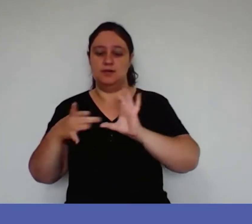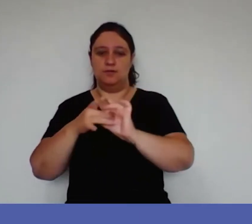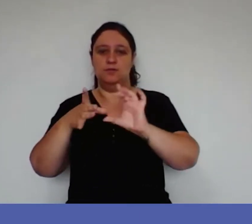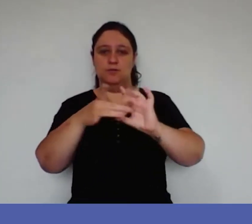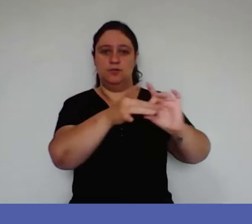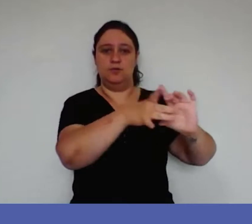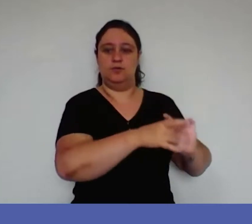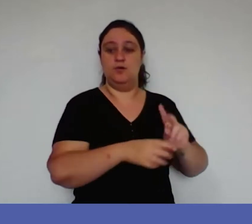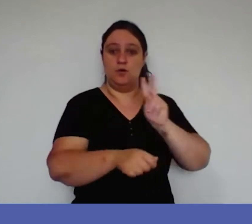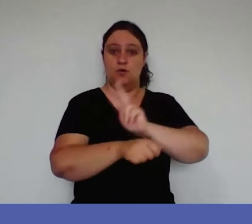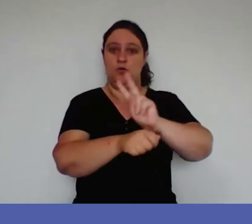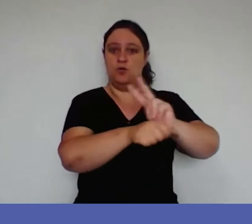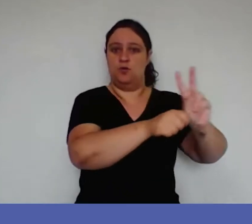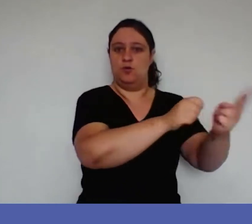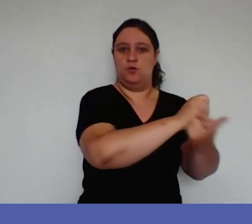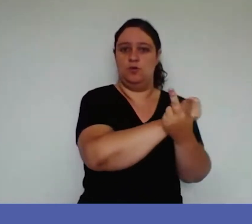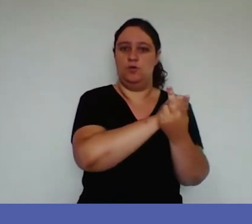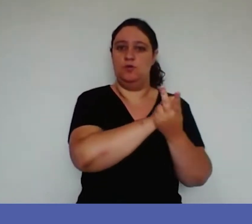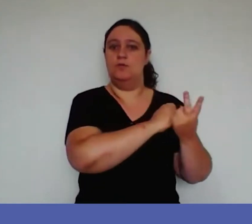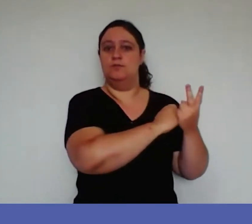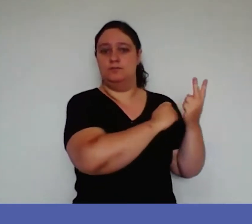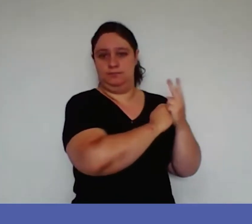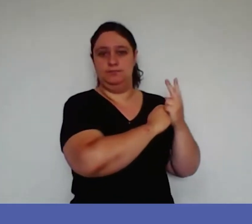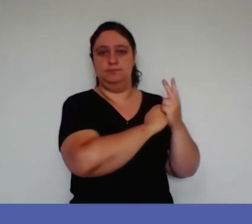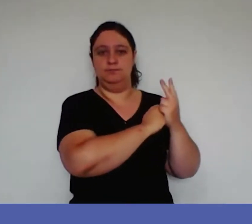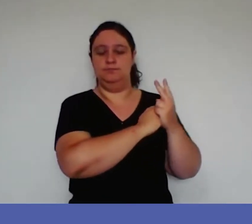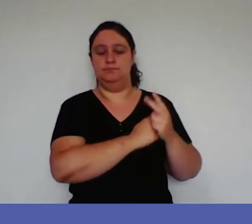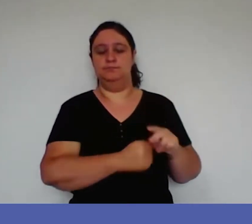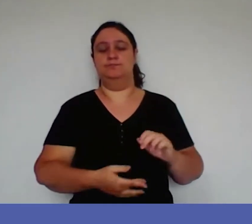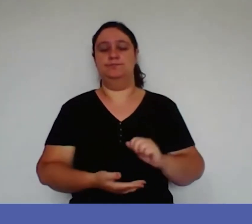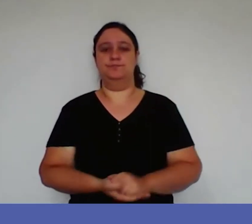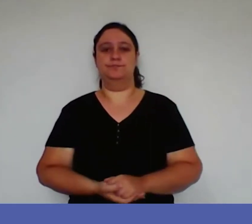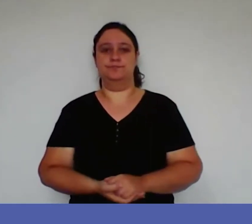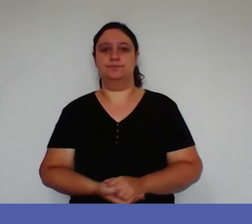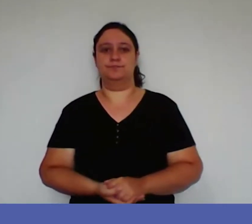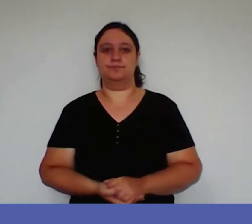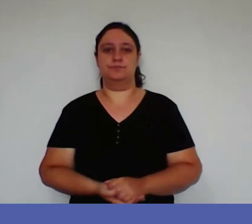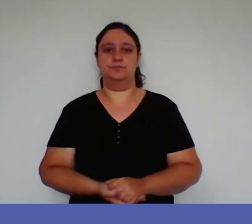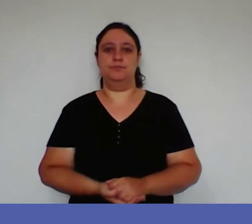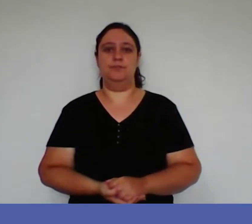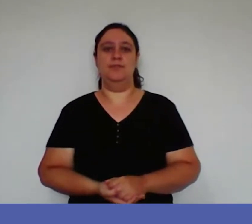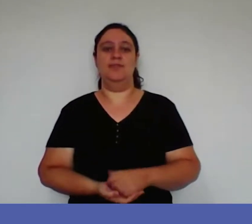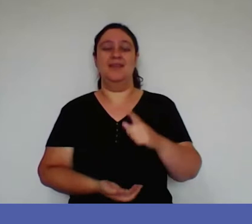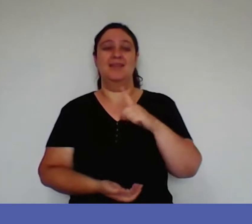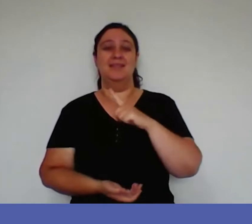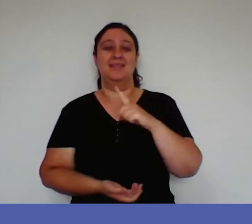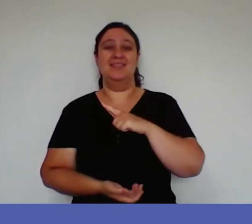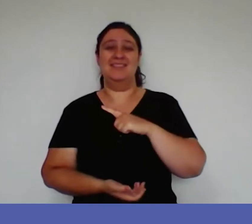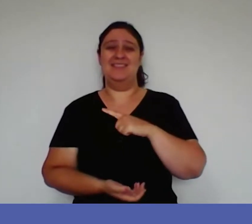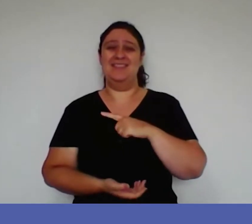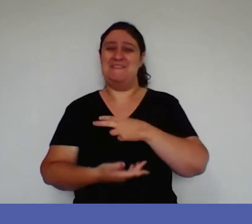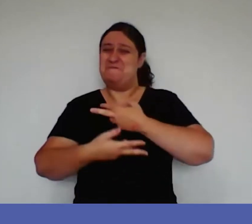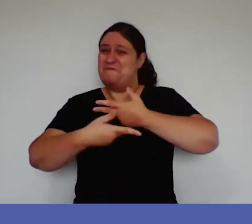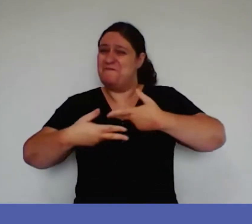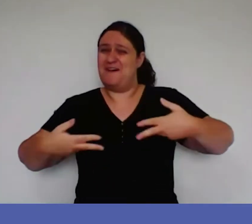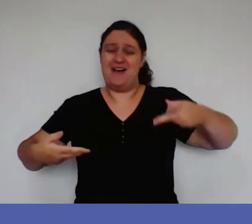outras mulheres, as pessoas. Irmãos, tem milhares de pessoas sendo cuidadas. E os nossos homens também